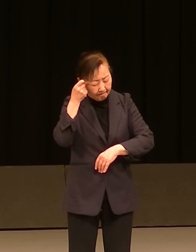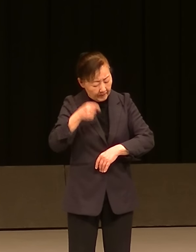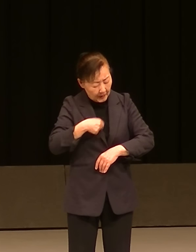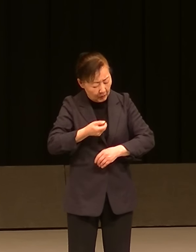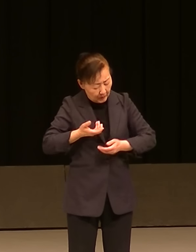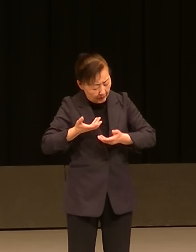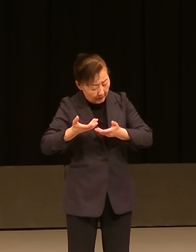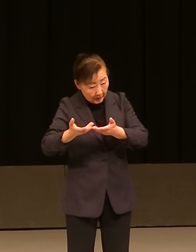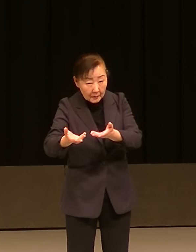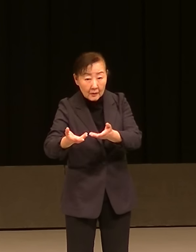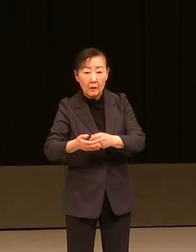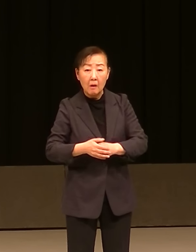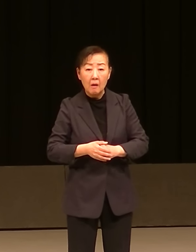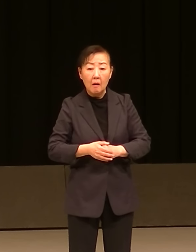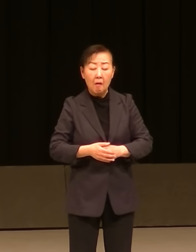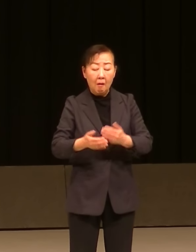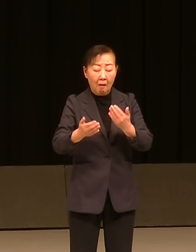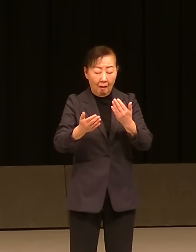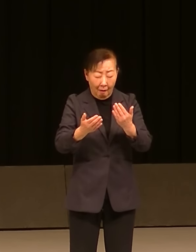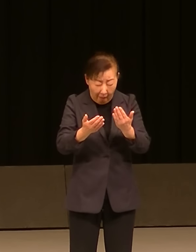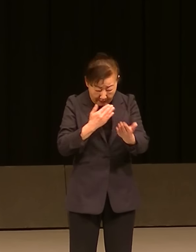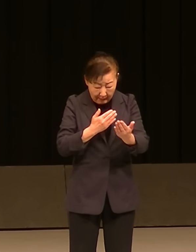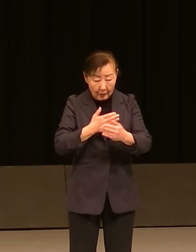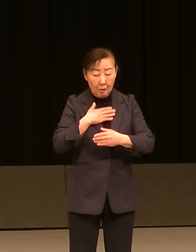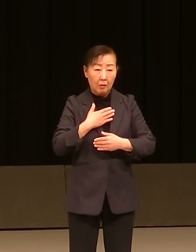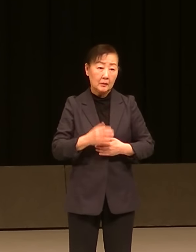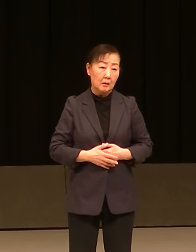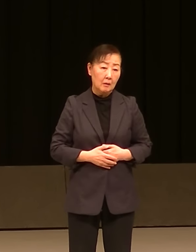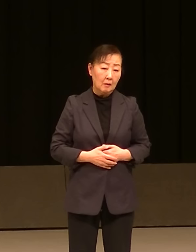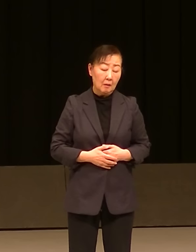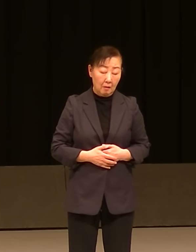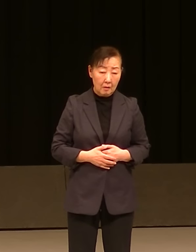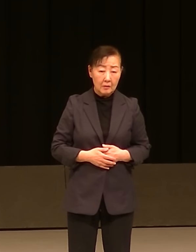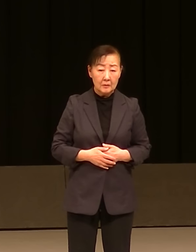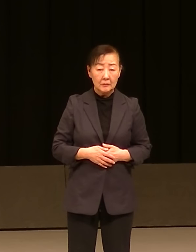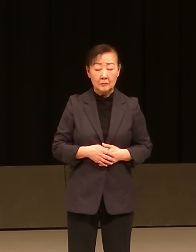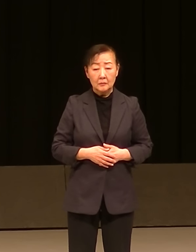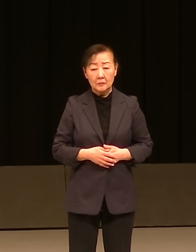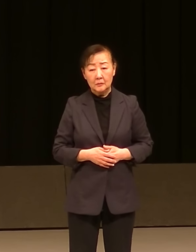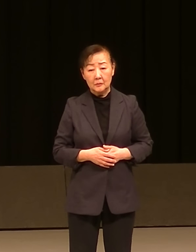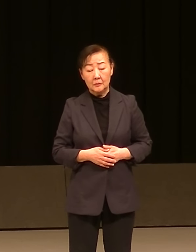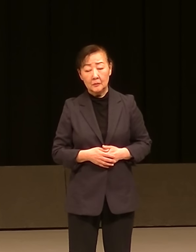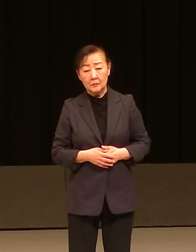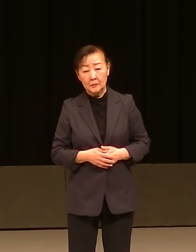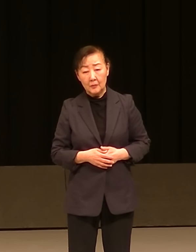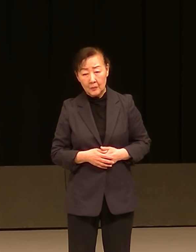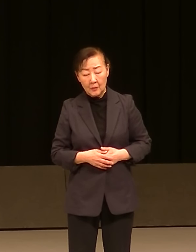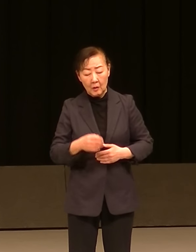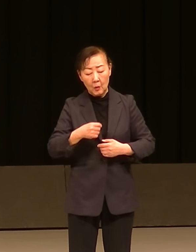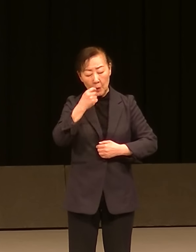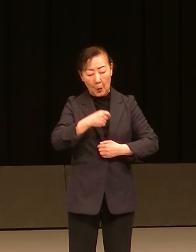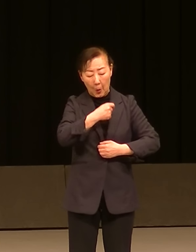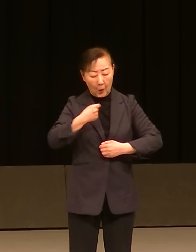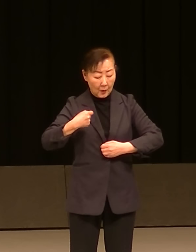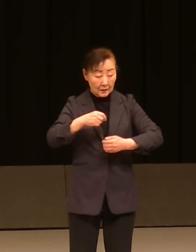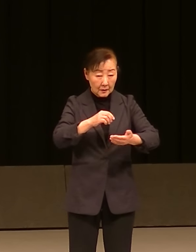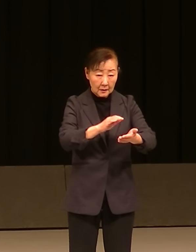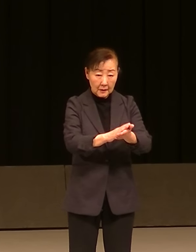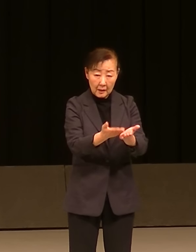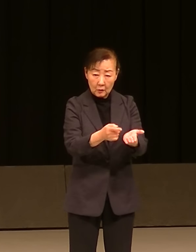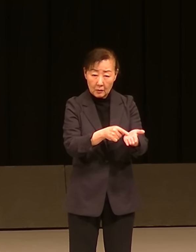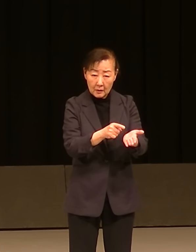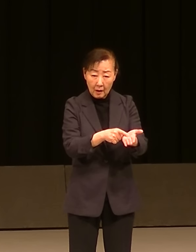かということがはっきり分かりました。ことほどさようにですね、この聖書の世界、この